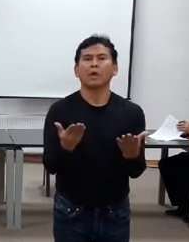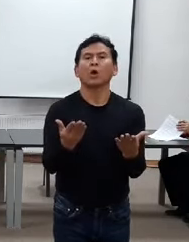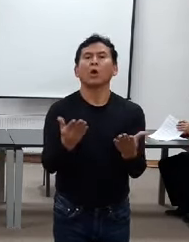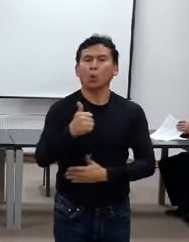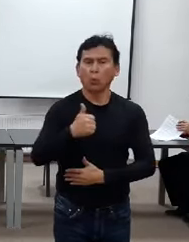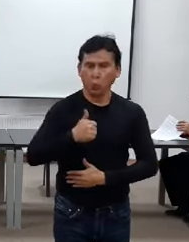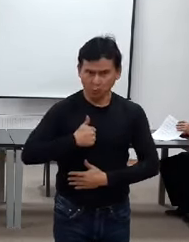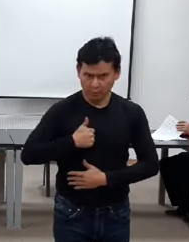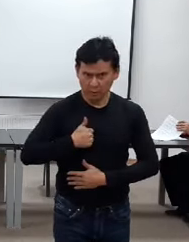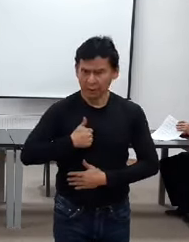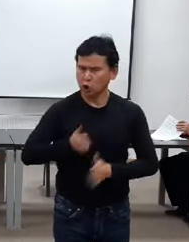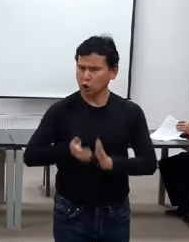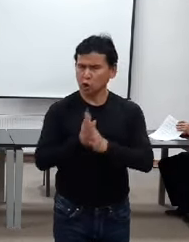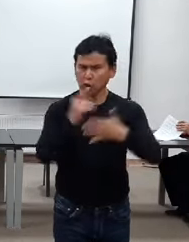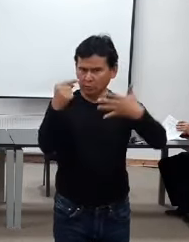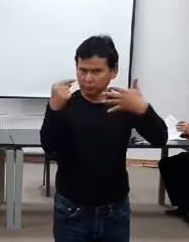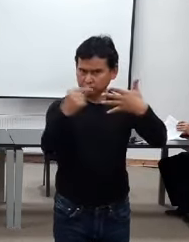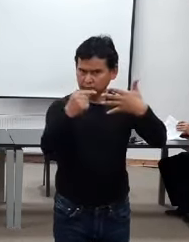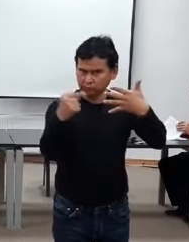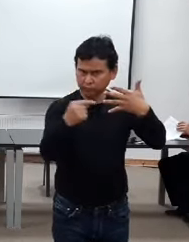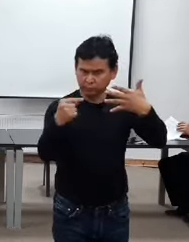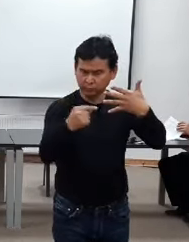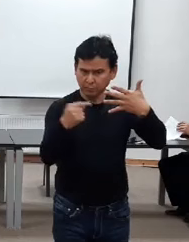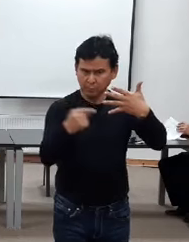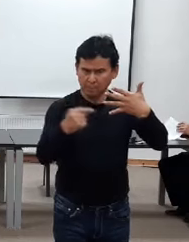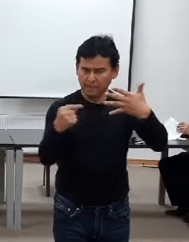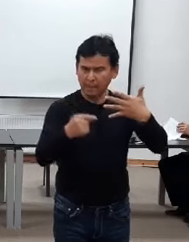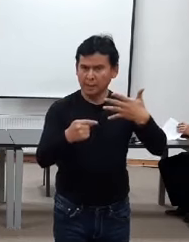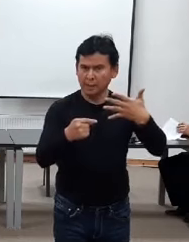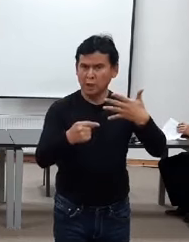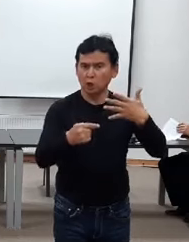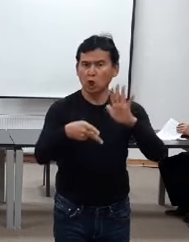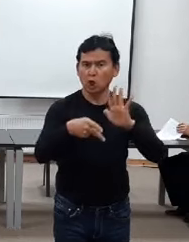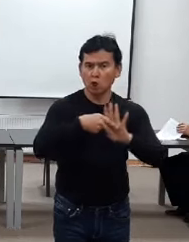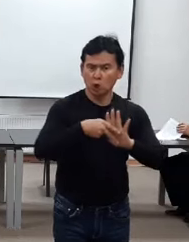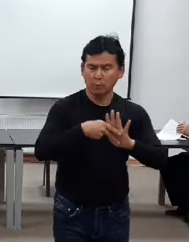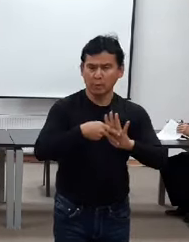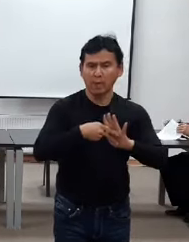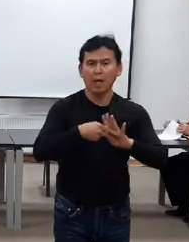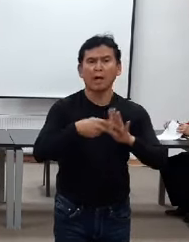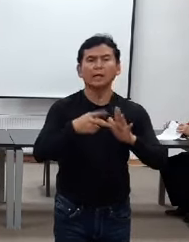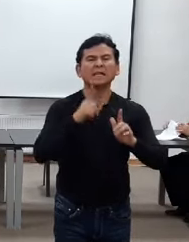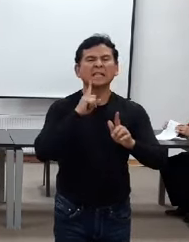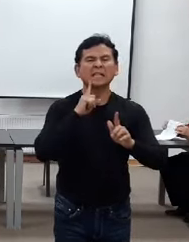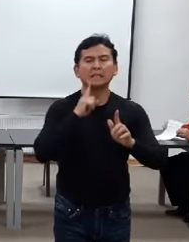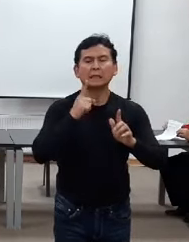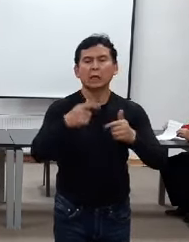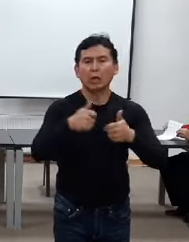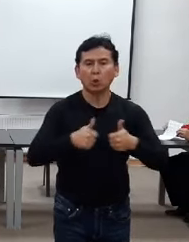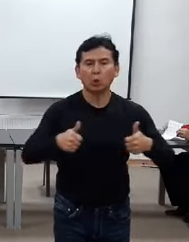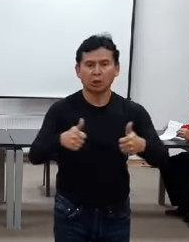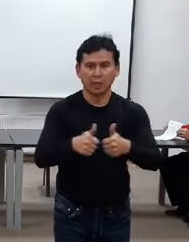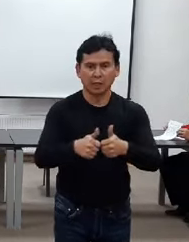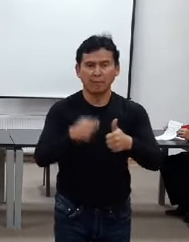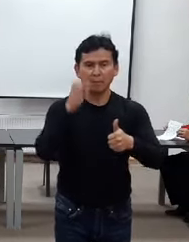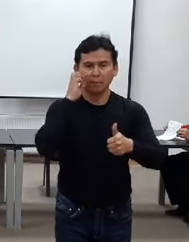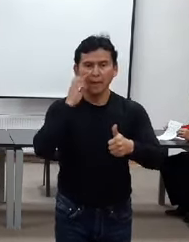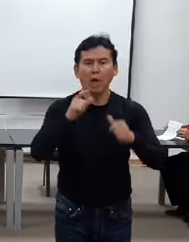cumplimiento a todas las medidas dispuestas por las autoridades, en particular al control del toque de